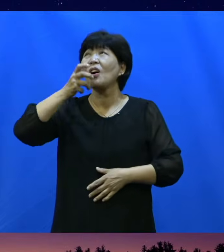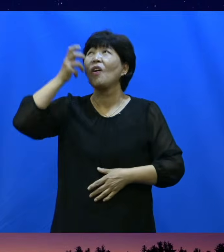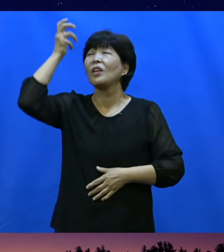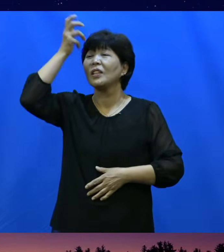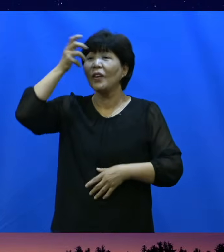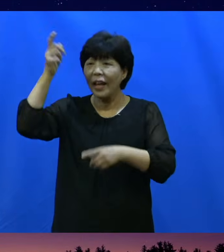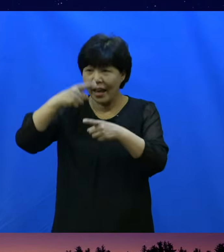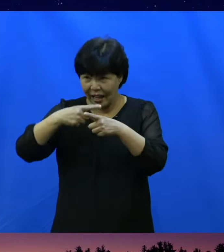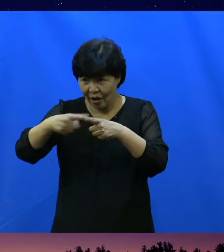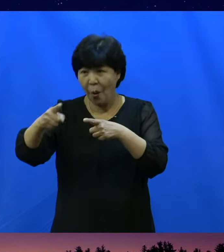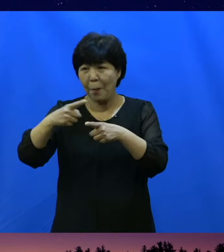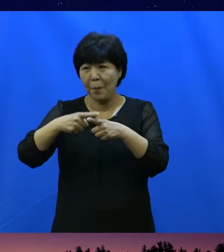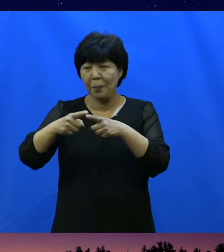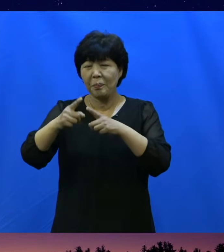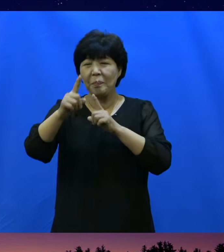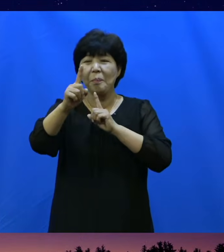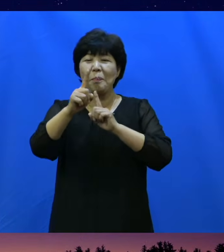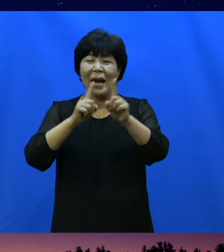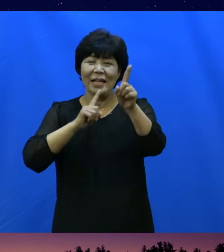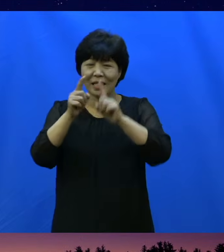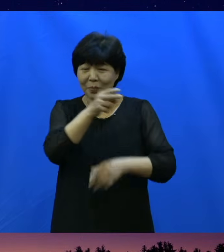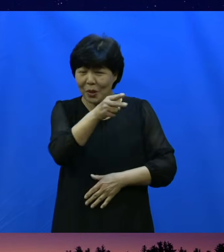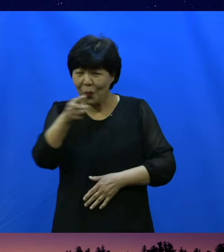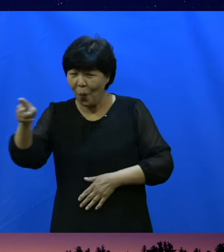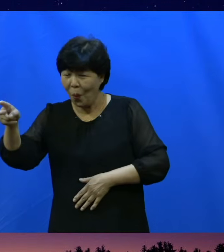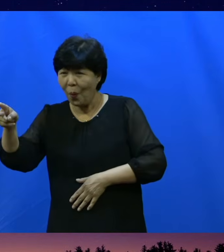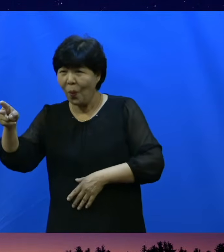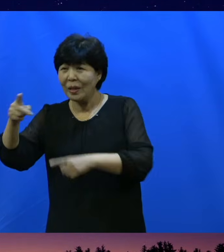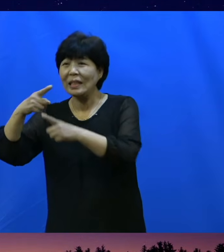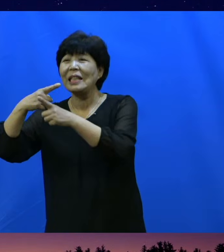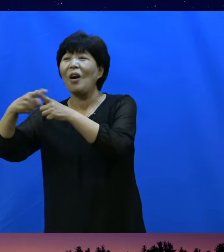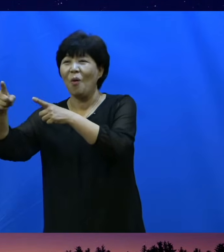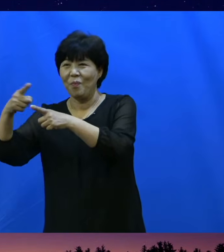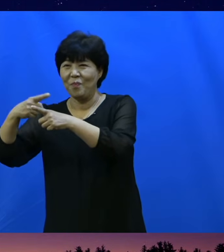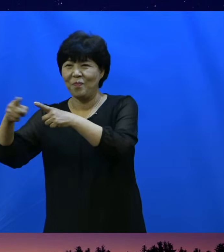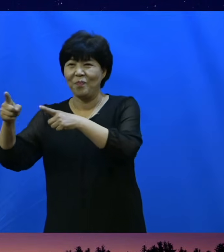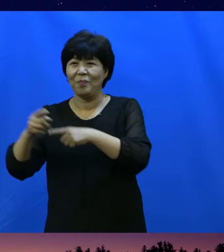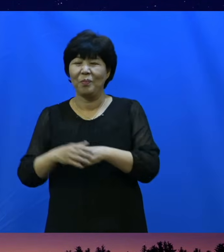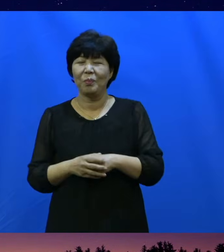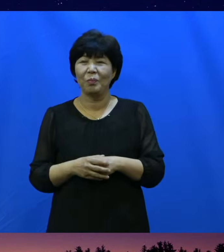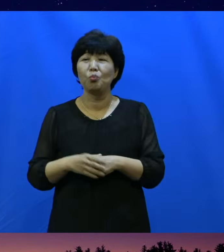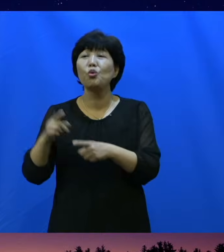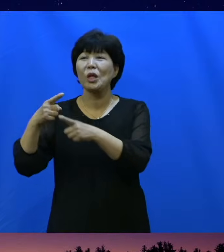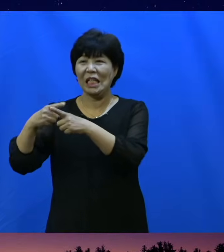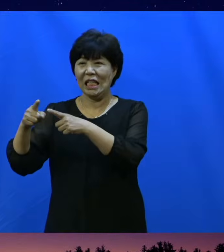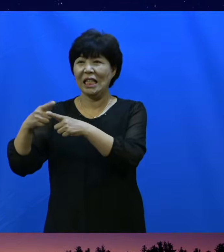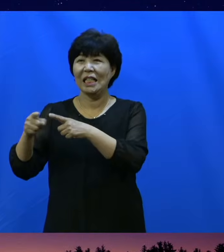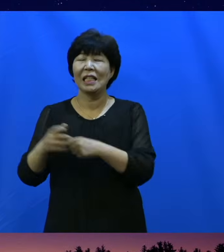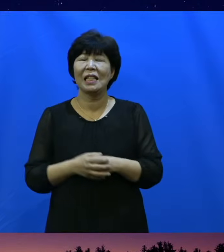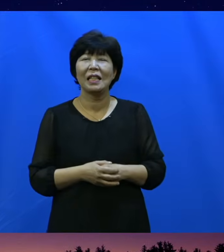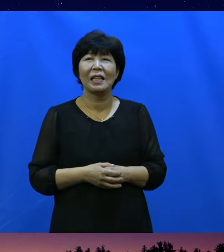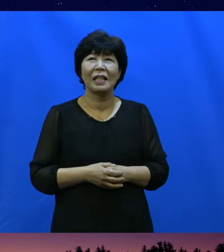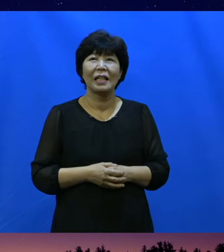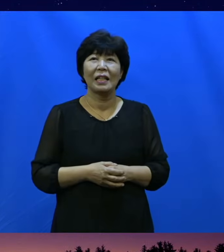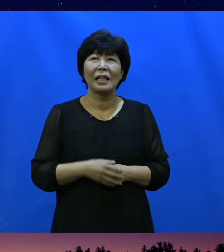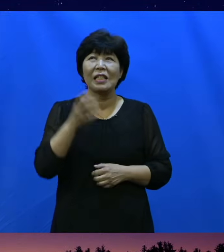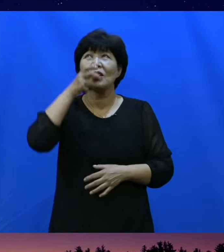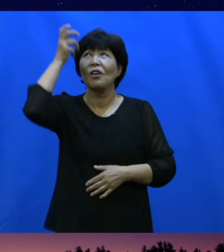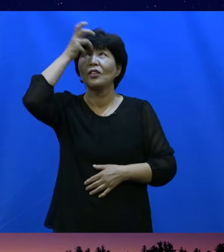그죠? 그 말씀이 성령의 말씀도 그냥 말씀으로만 되는 게 아니고 성령 안에서 말씀을 사용해야 되는